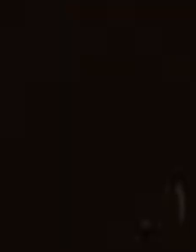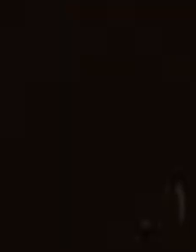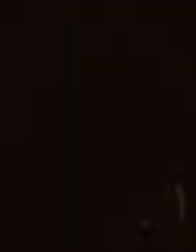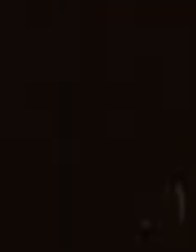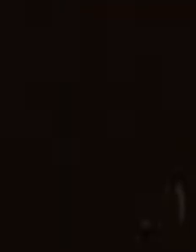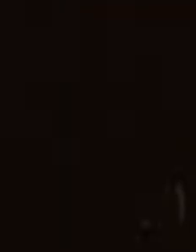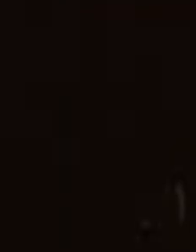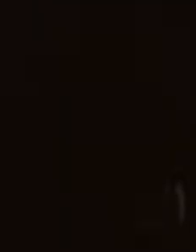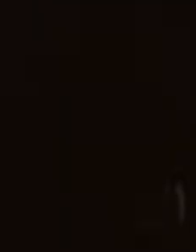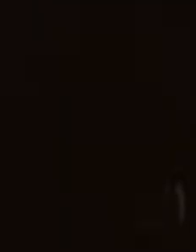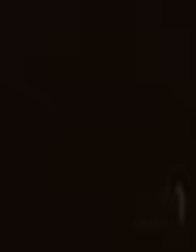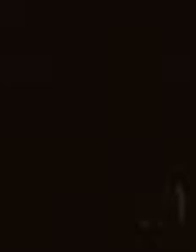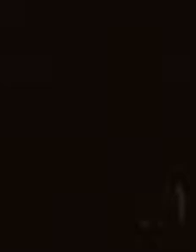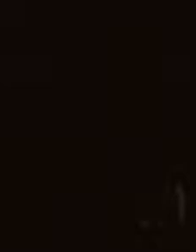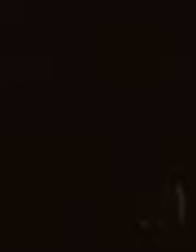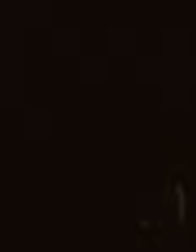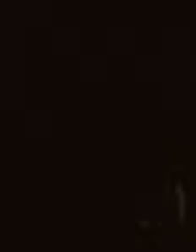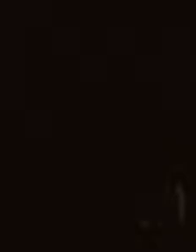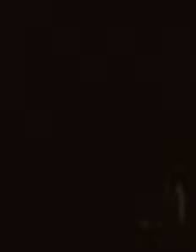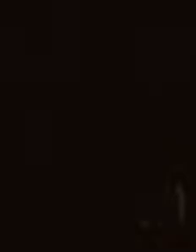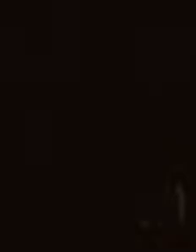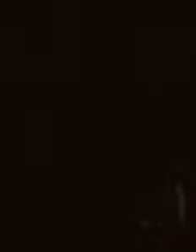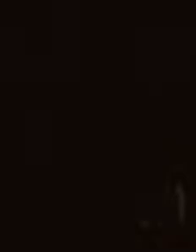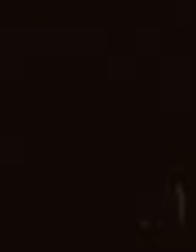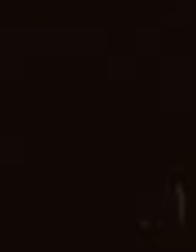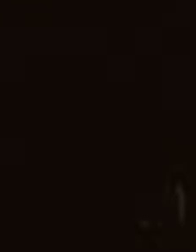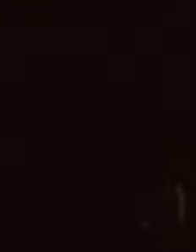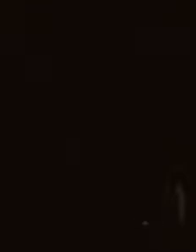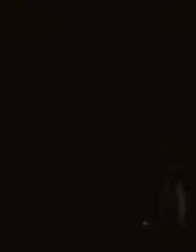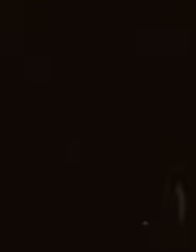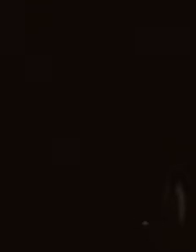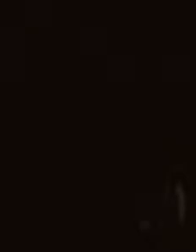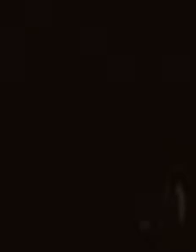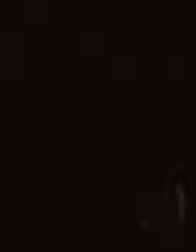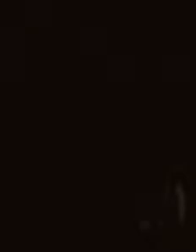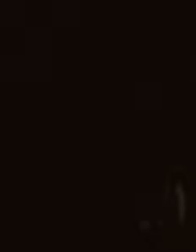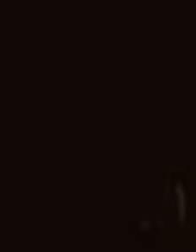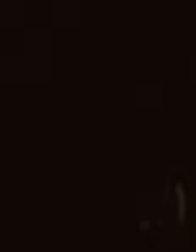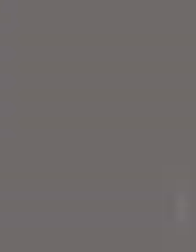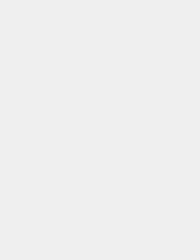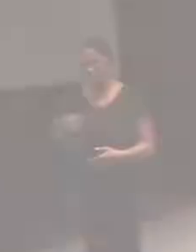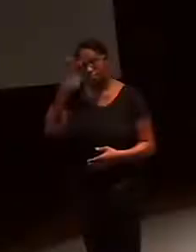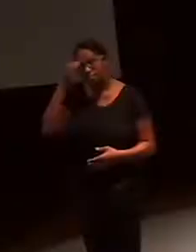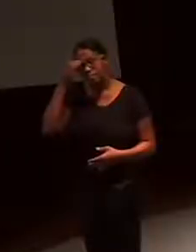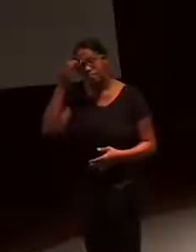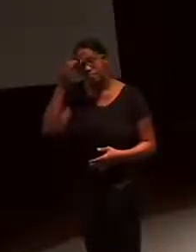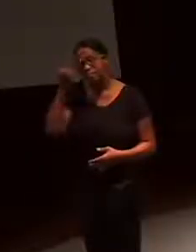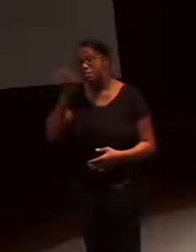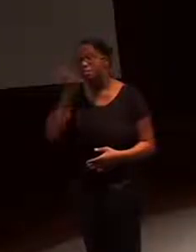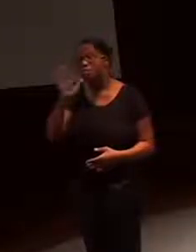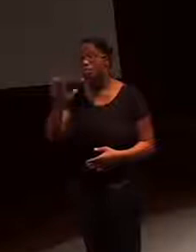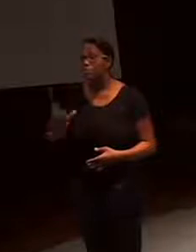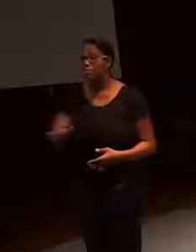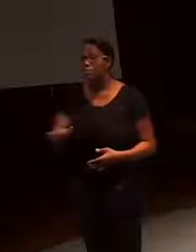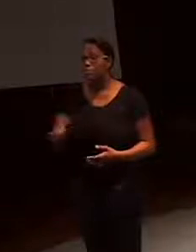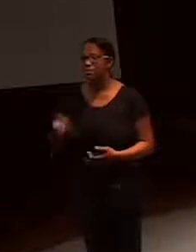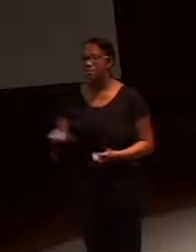Agora, com a palavra, doutor Luiz Carlos Fadel de Vasconcelos. Boa tarde,